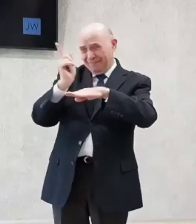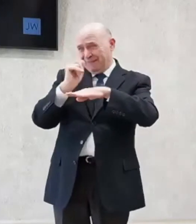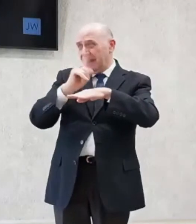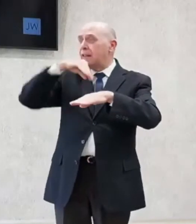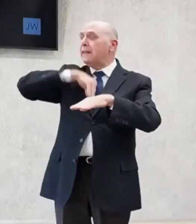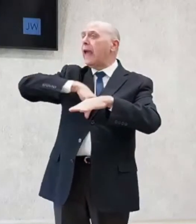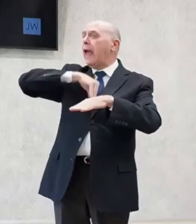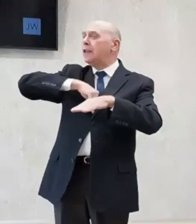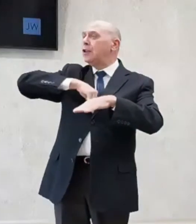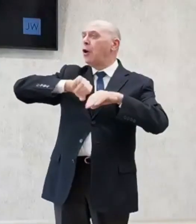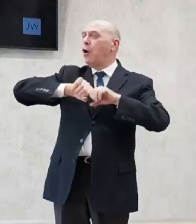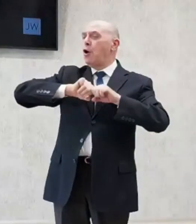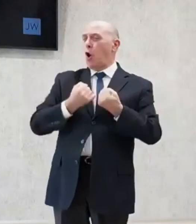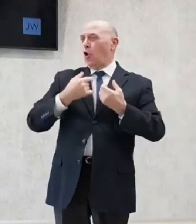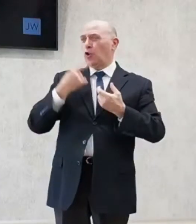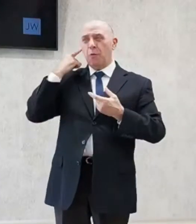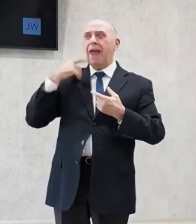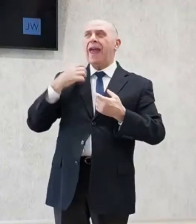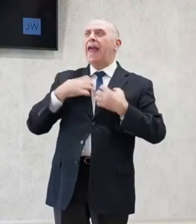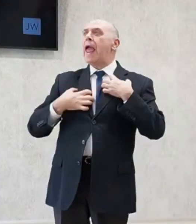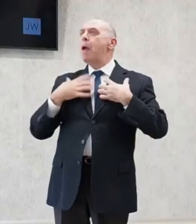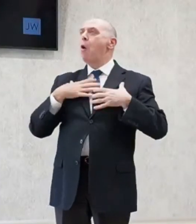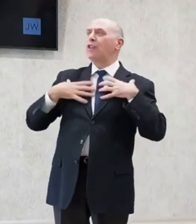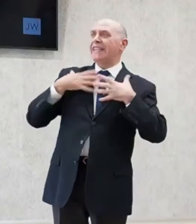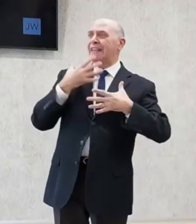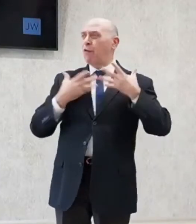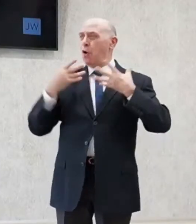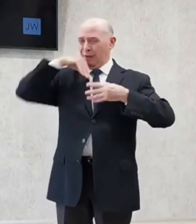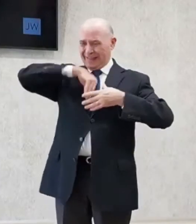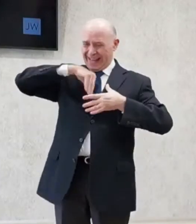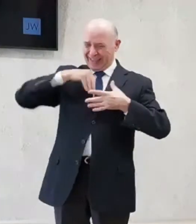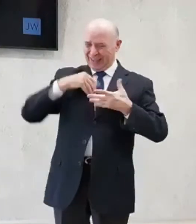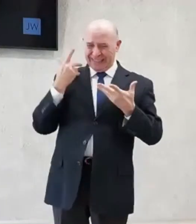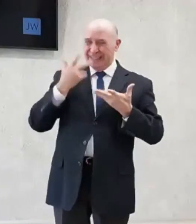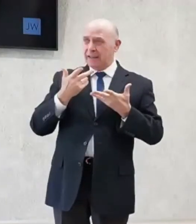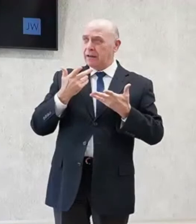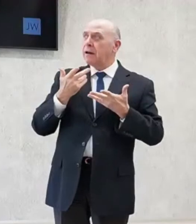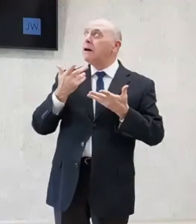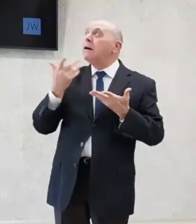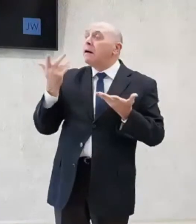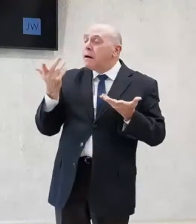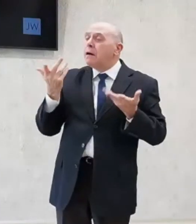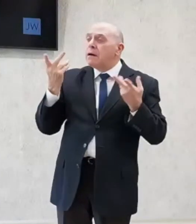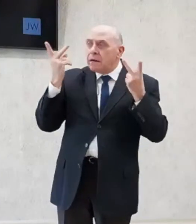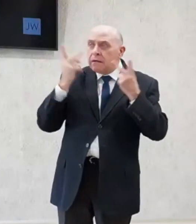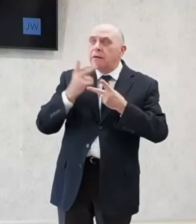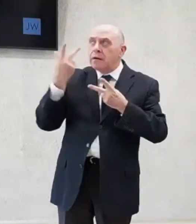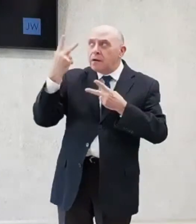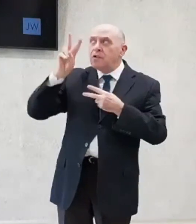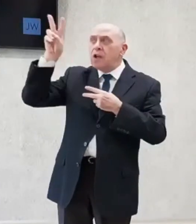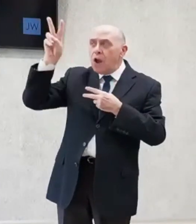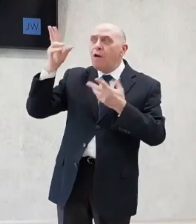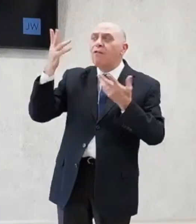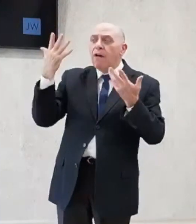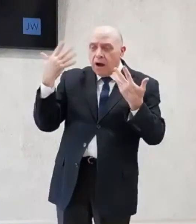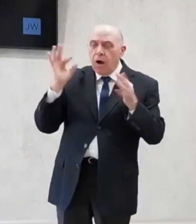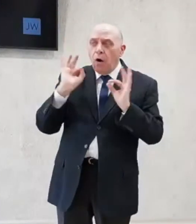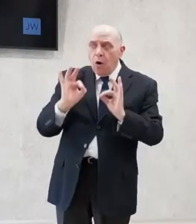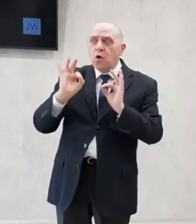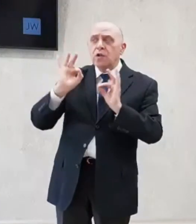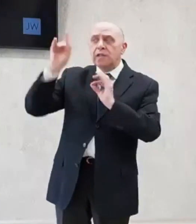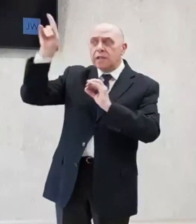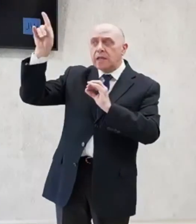dire ma come gioca può fare questo l'ho fatto attraverso i nostri conservi cristiani i nostri fratelli e sorelle amorevoli